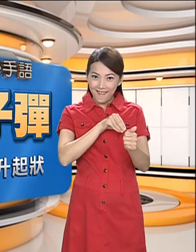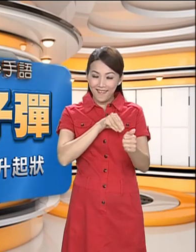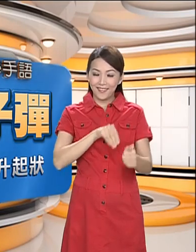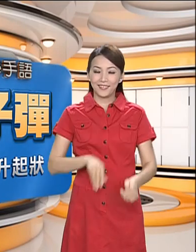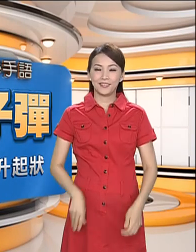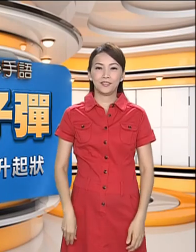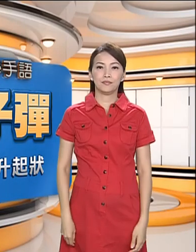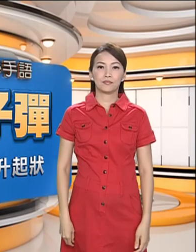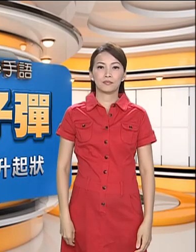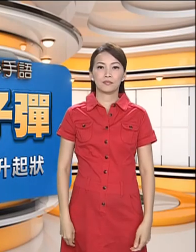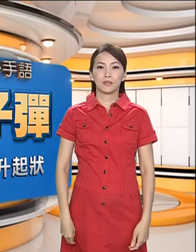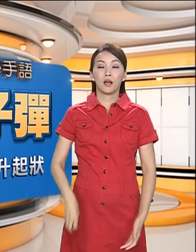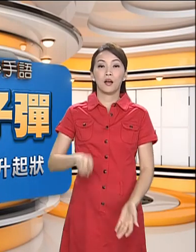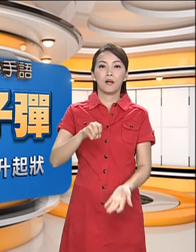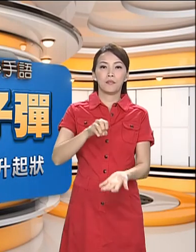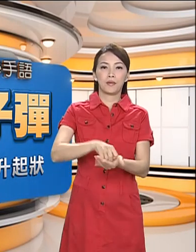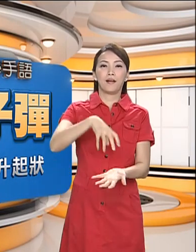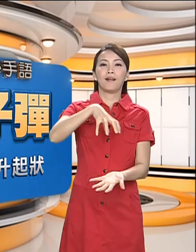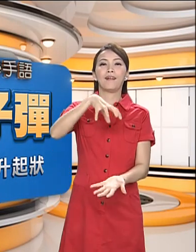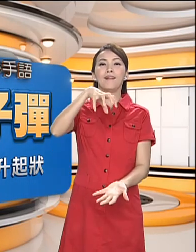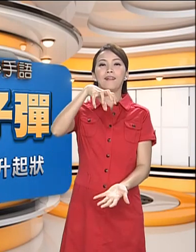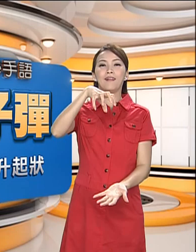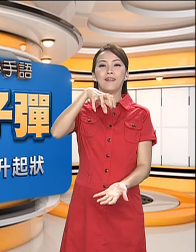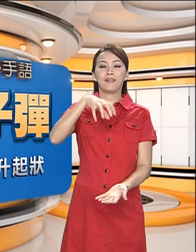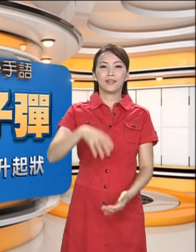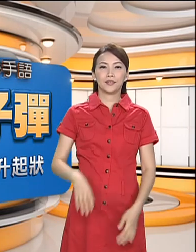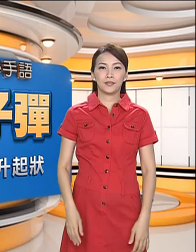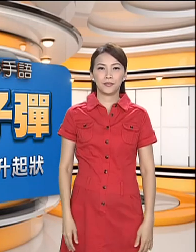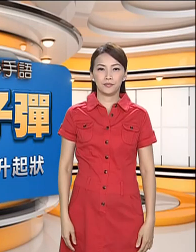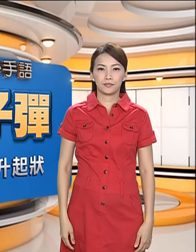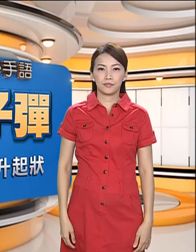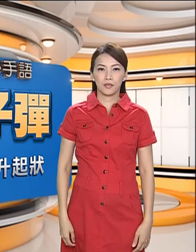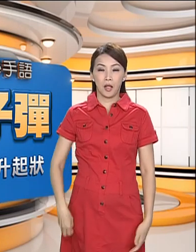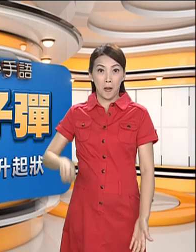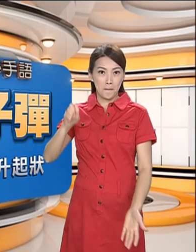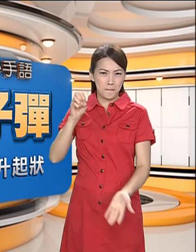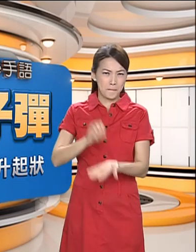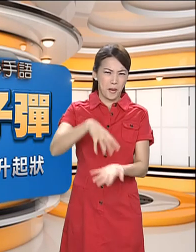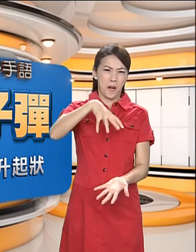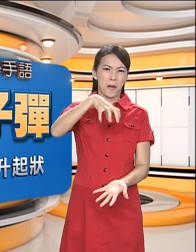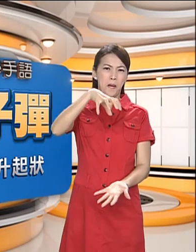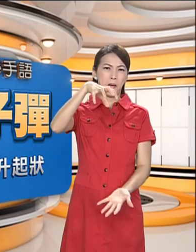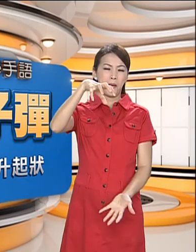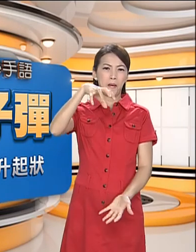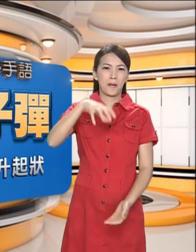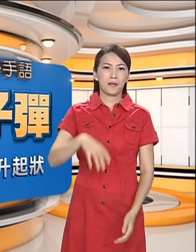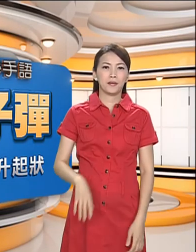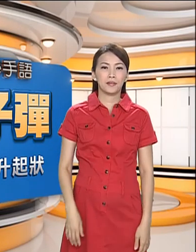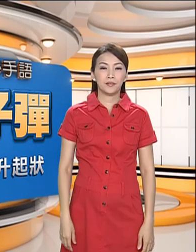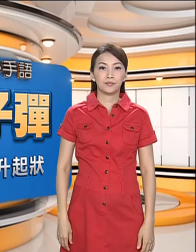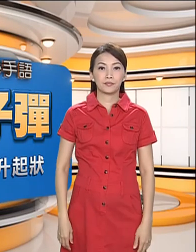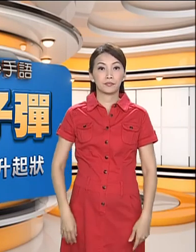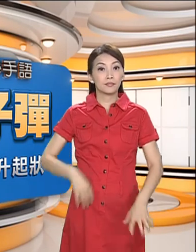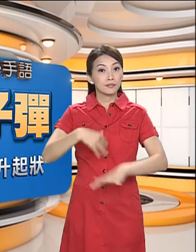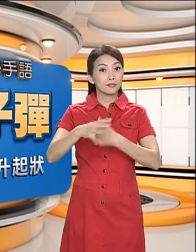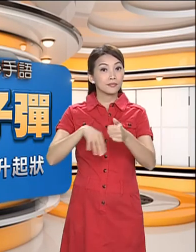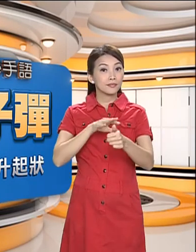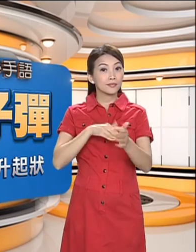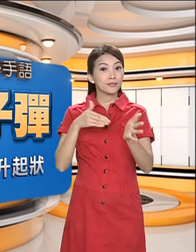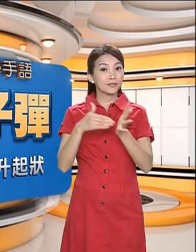子，手语就是这样比原子弹。比出蕈状云的样子表示原子弹。